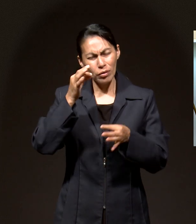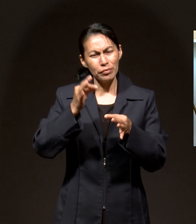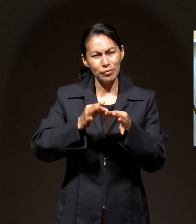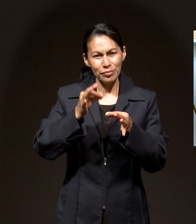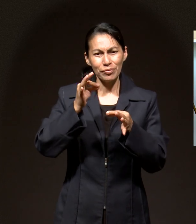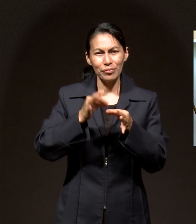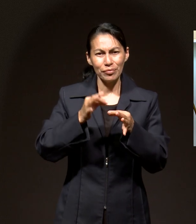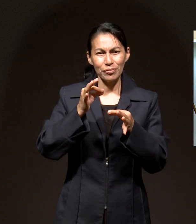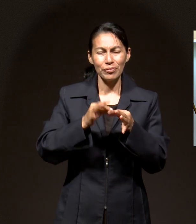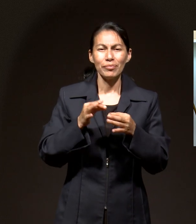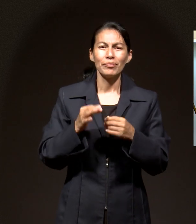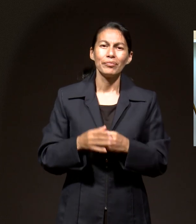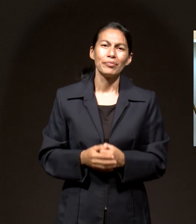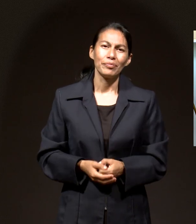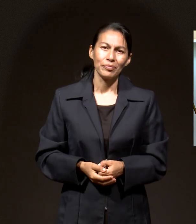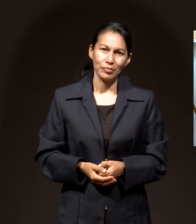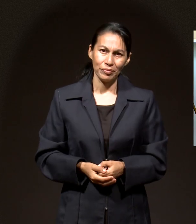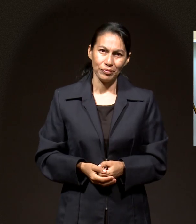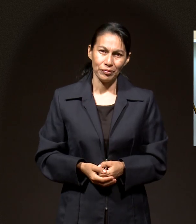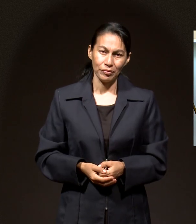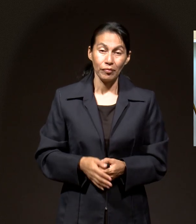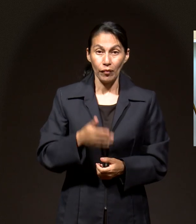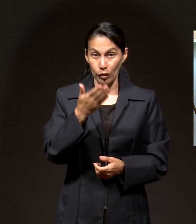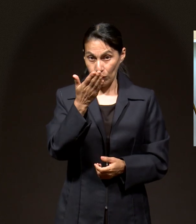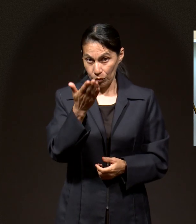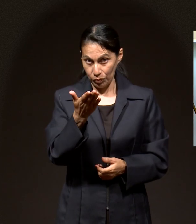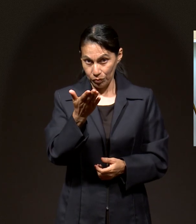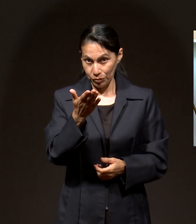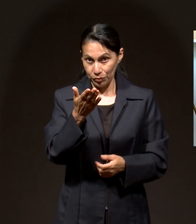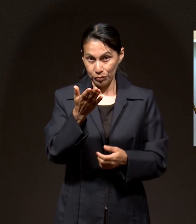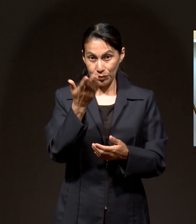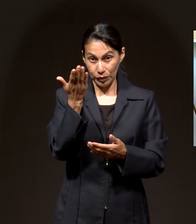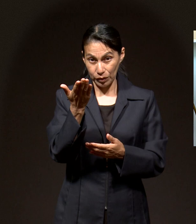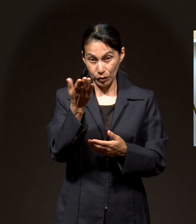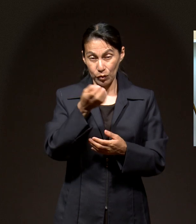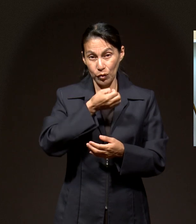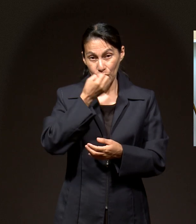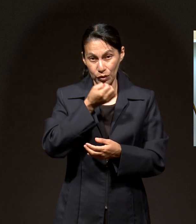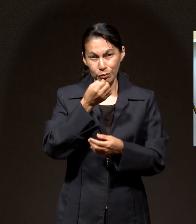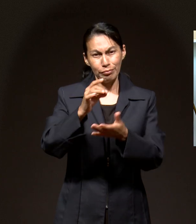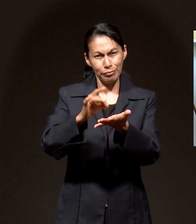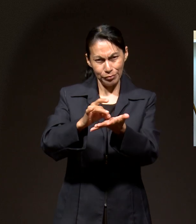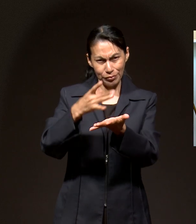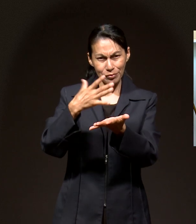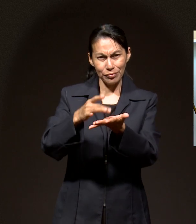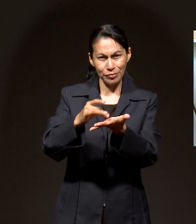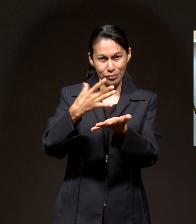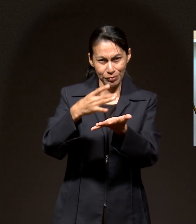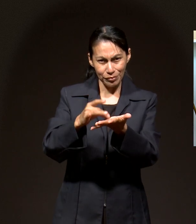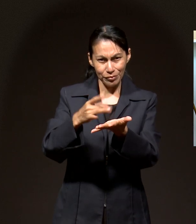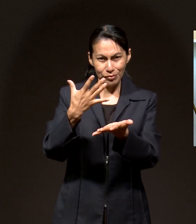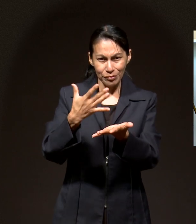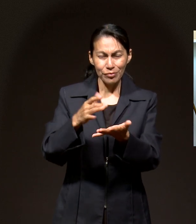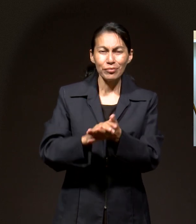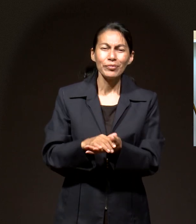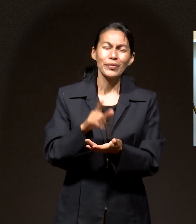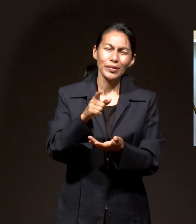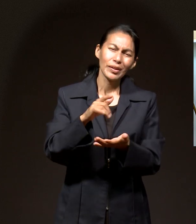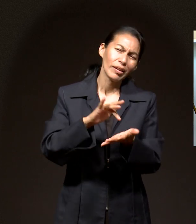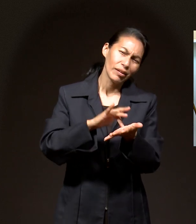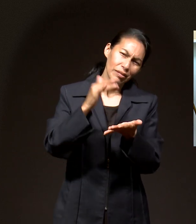una respuesta a los pedidos de oración. Así que envía esos pedidos de oración y también